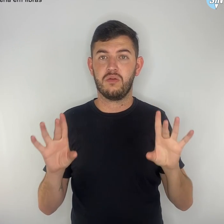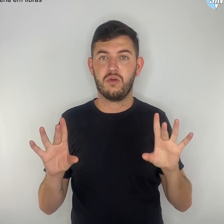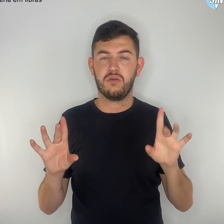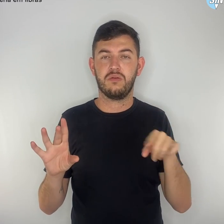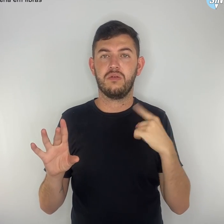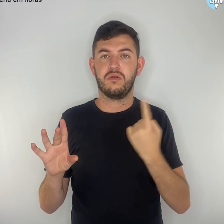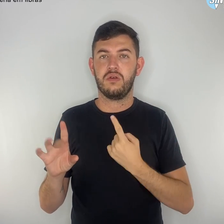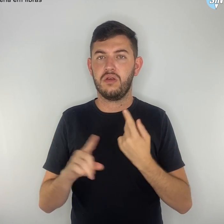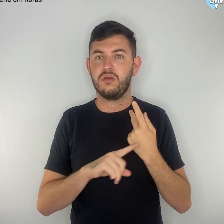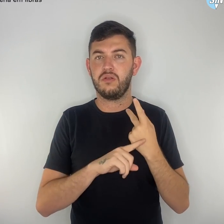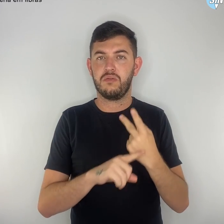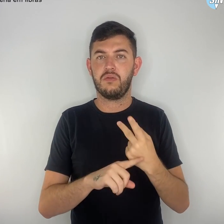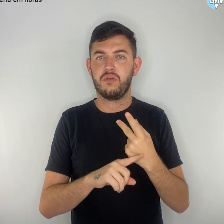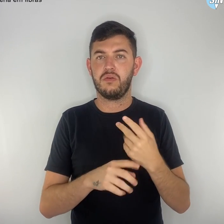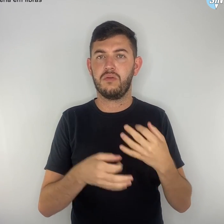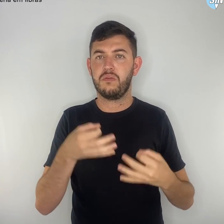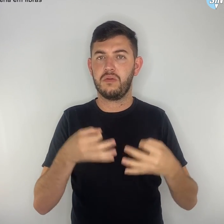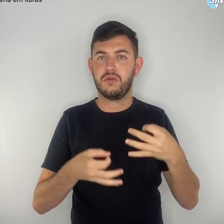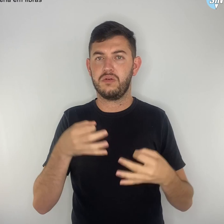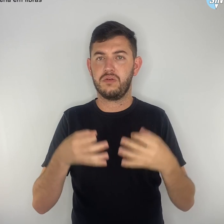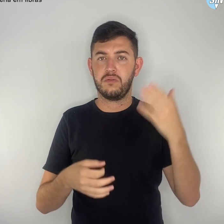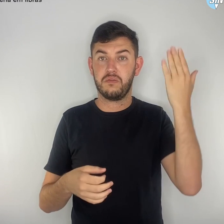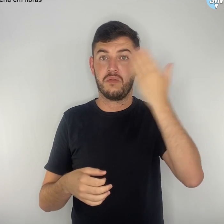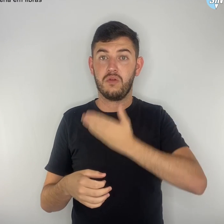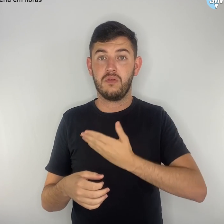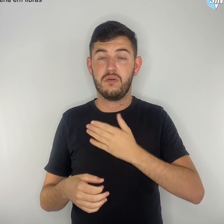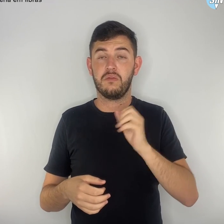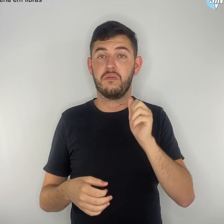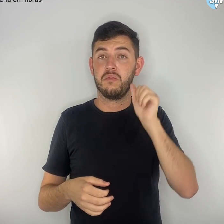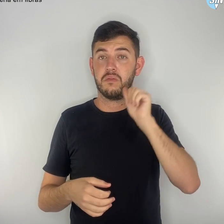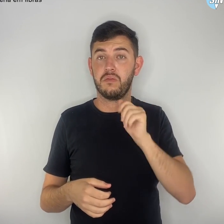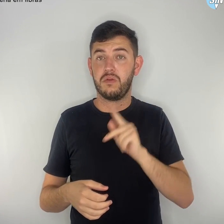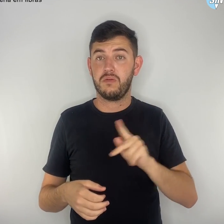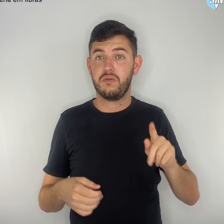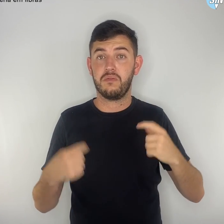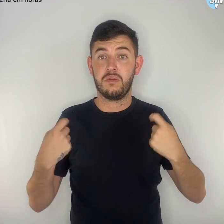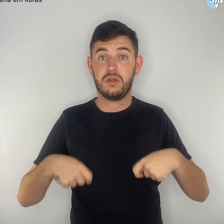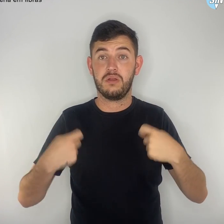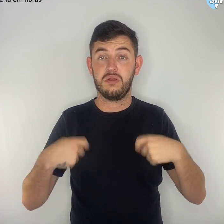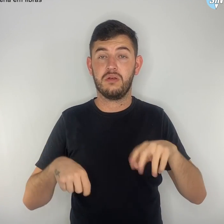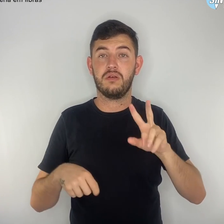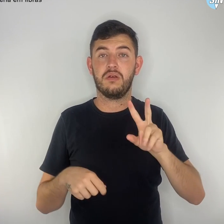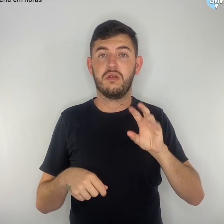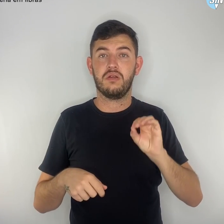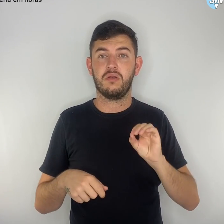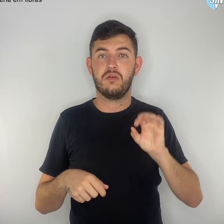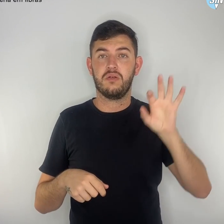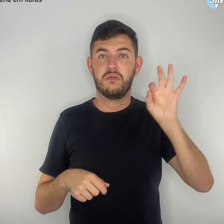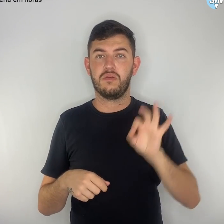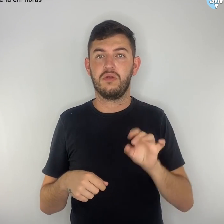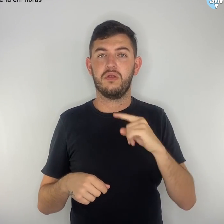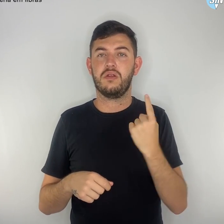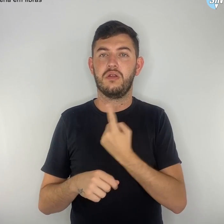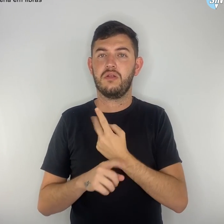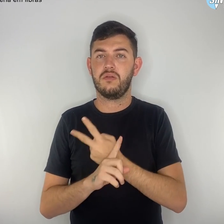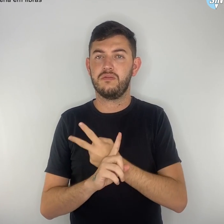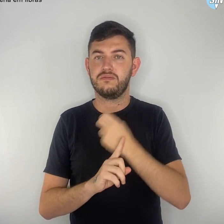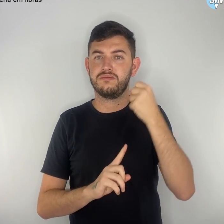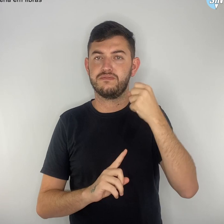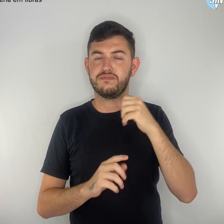justiça, provamos que ela precisava dos 50% e ganhamos. Ele também